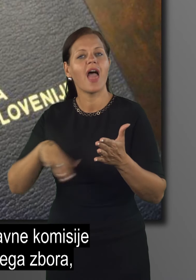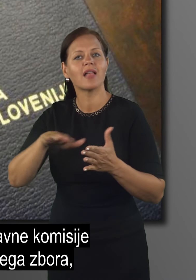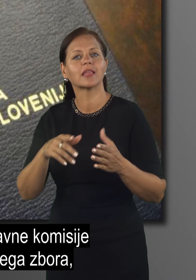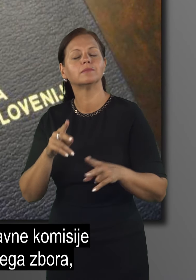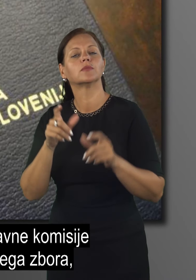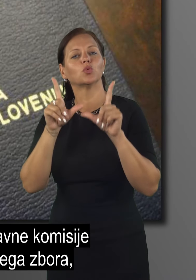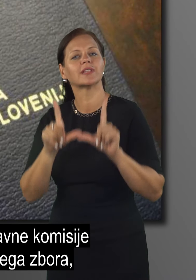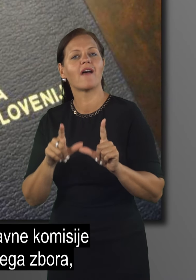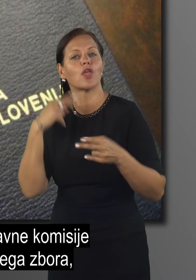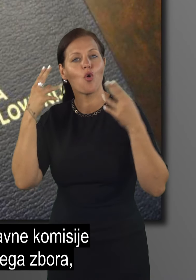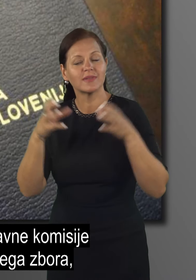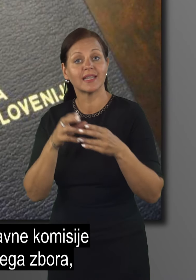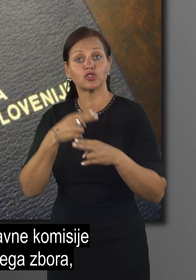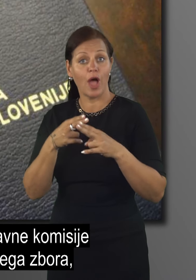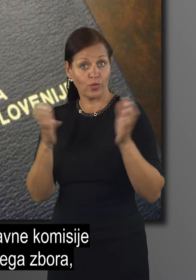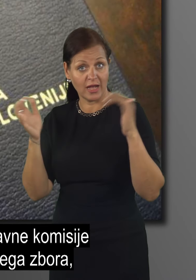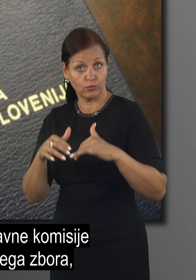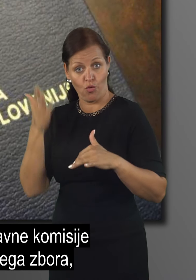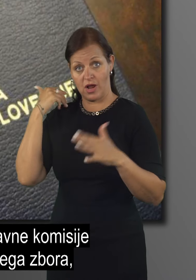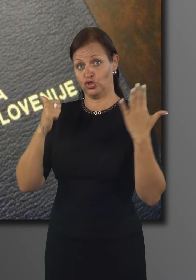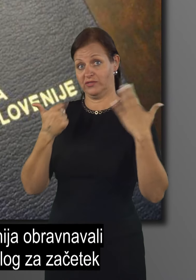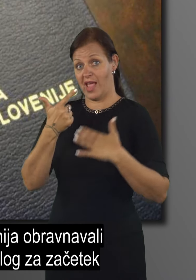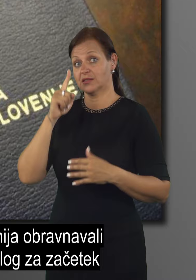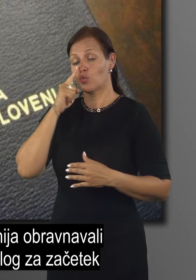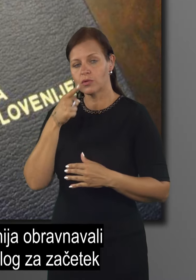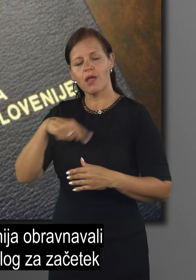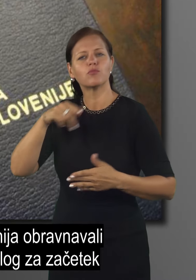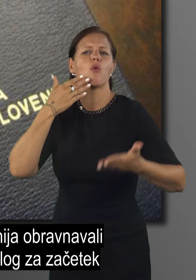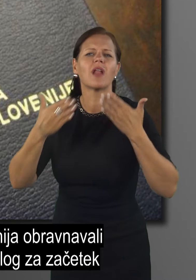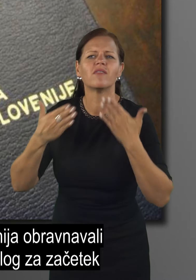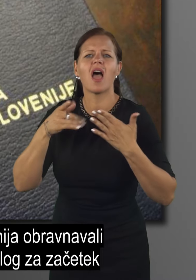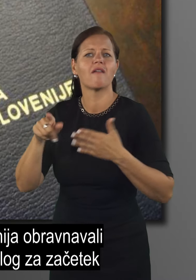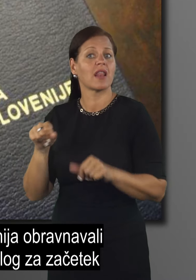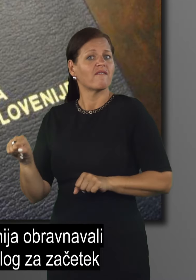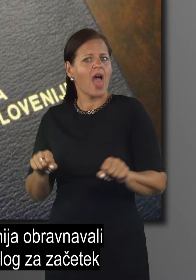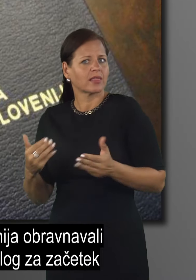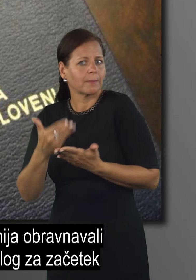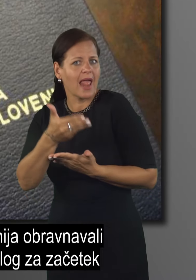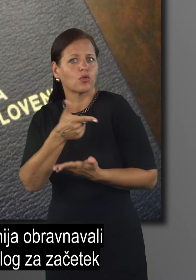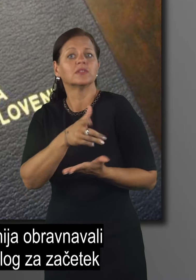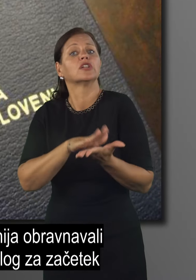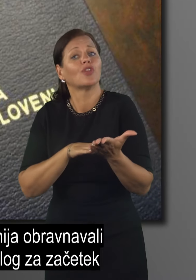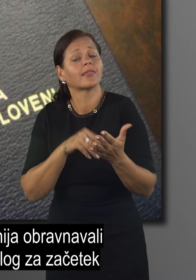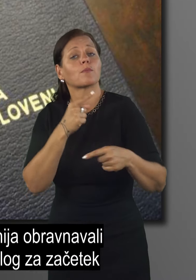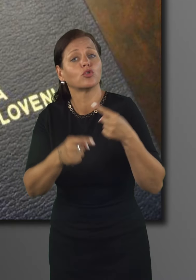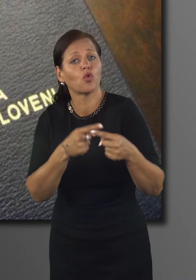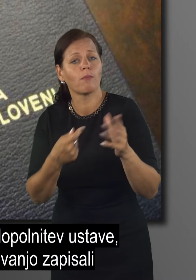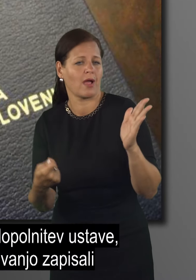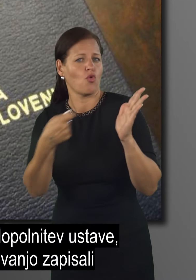Člani Ustavne komisije Državnega zbora, ki so 26. junija obravnavali vladni predlog za začetek postopka za